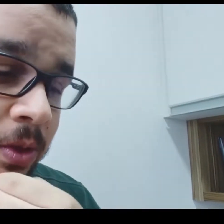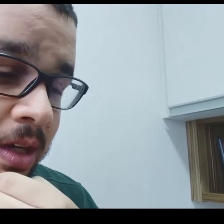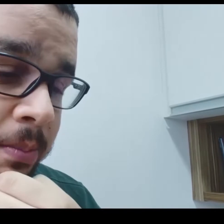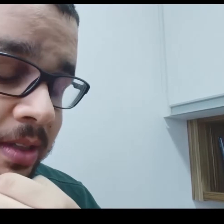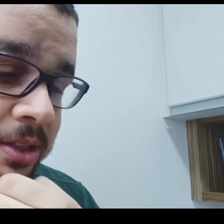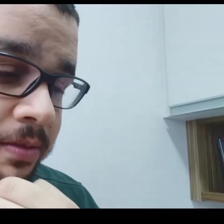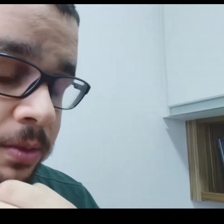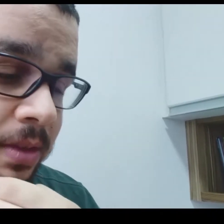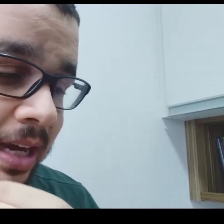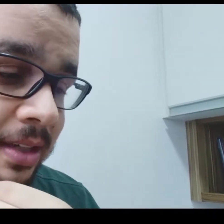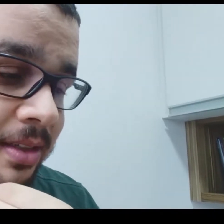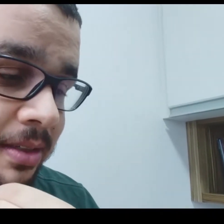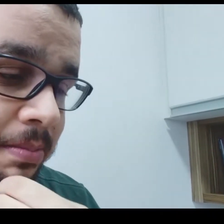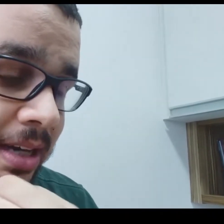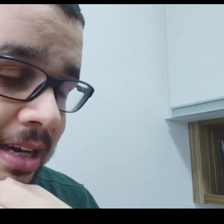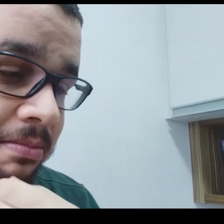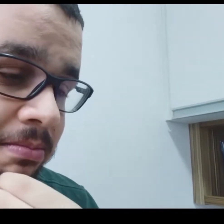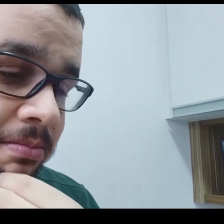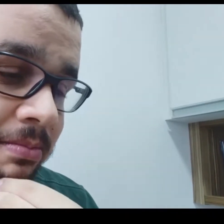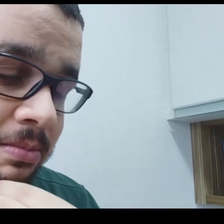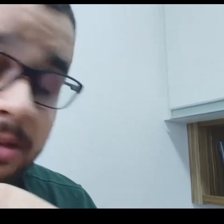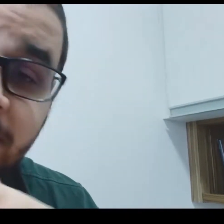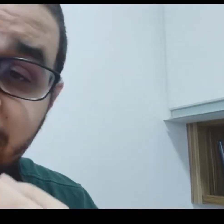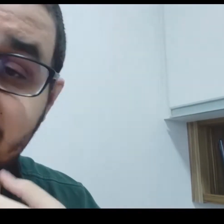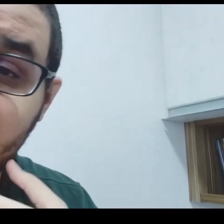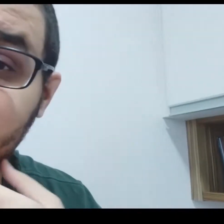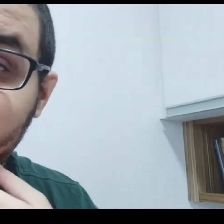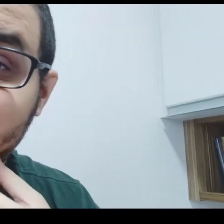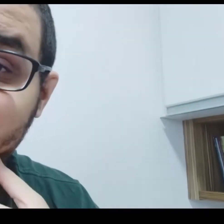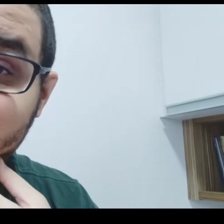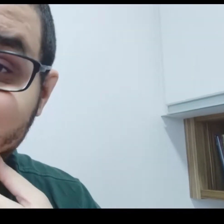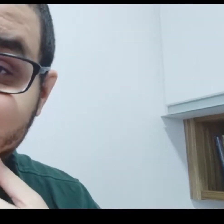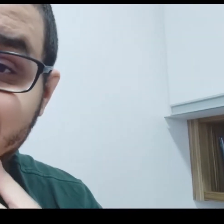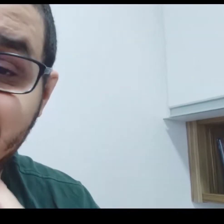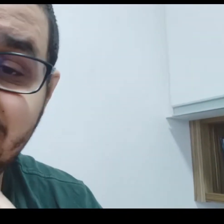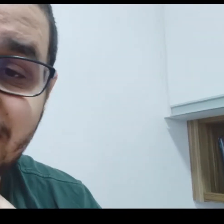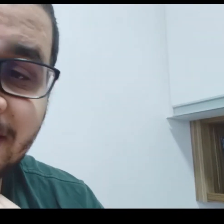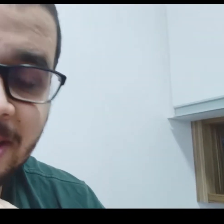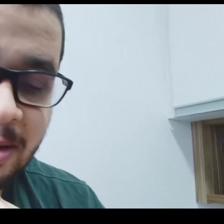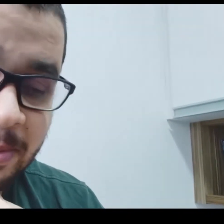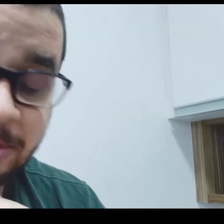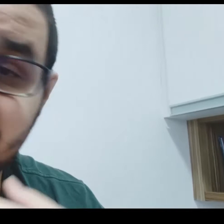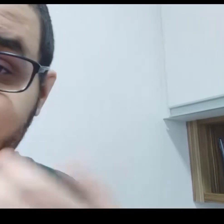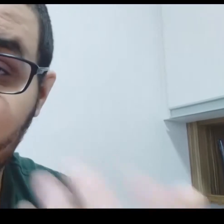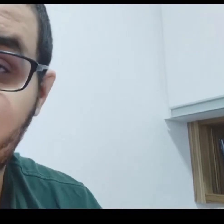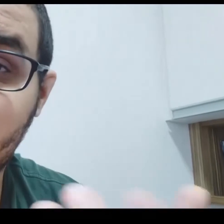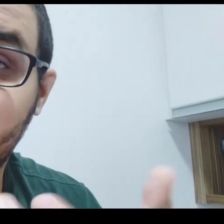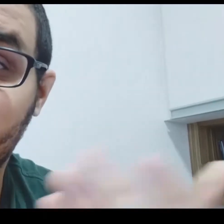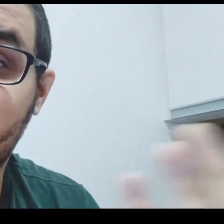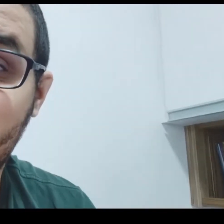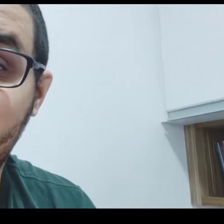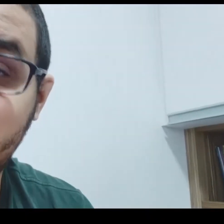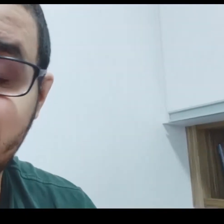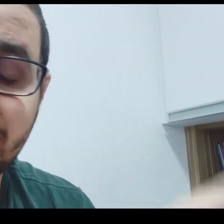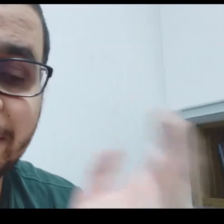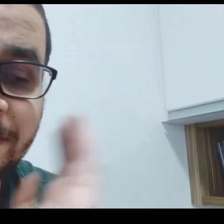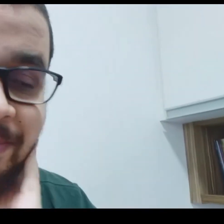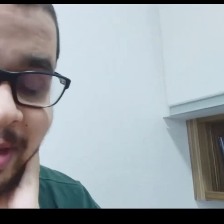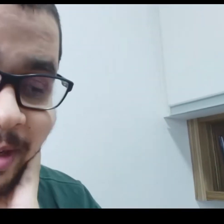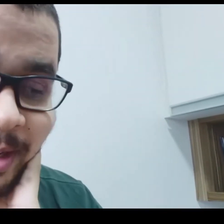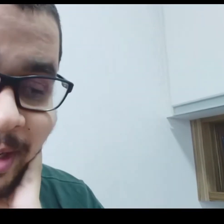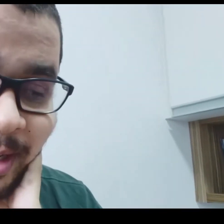vezes, nos coloca por essas dificuldades para nos fazer amadurecer, né? Para nos transformar e nos tornar